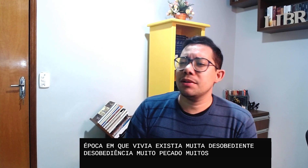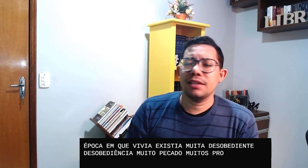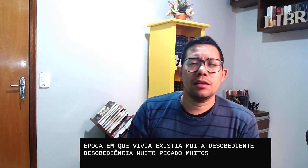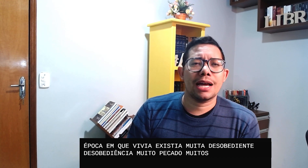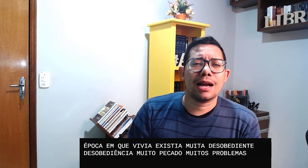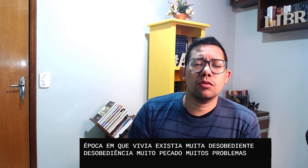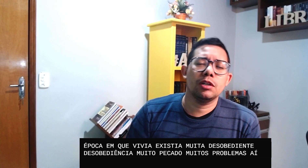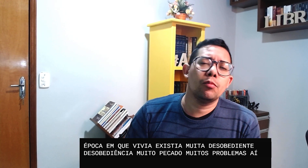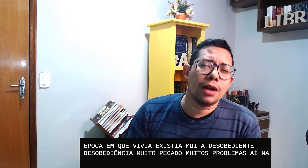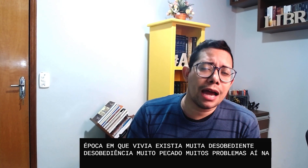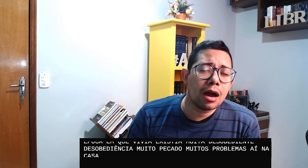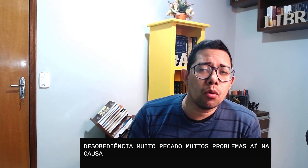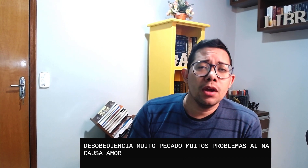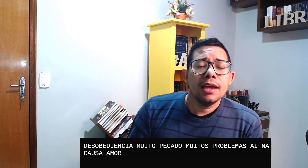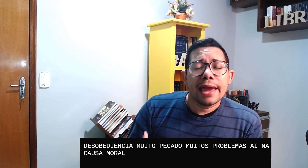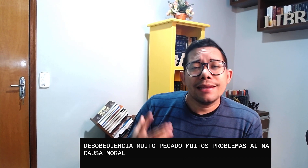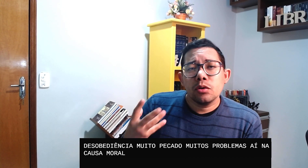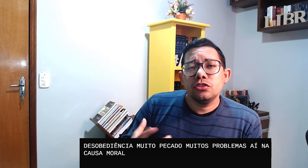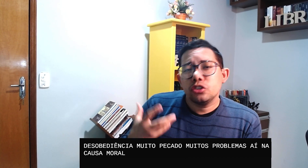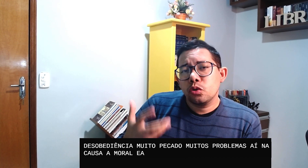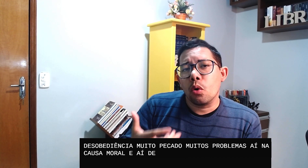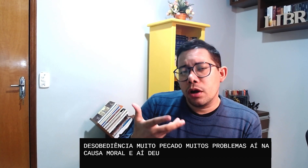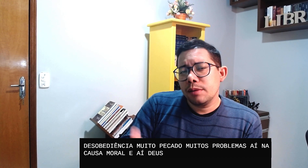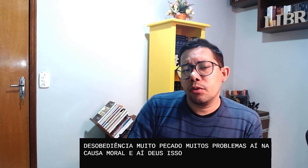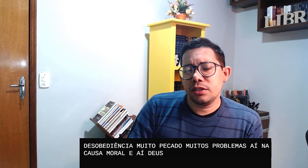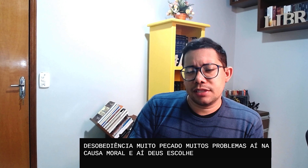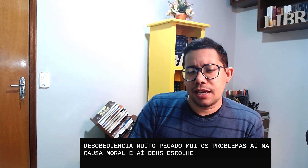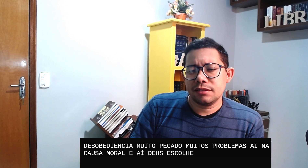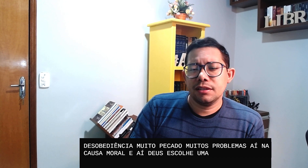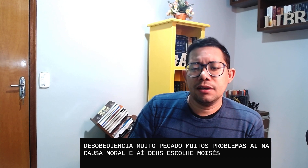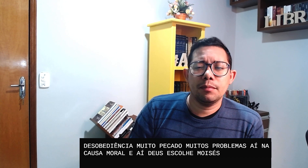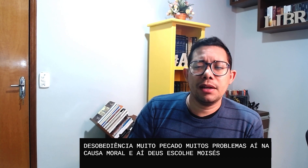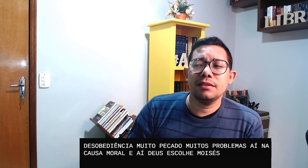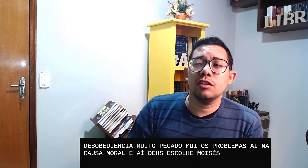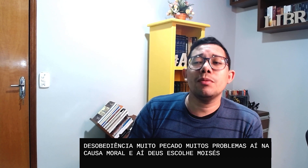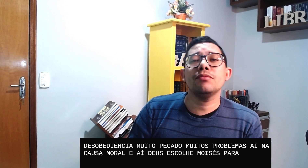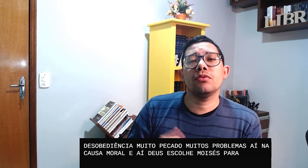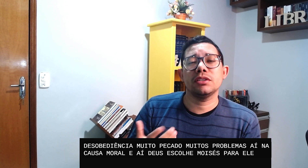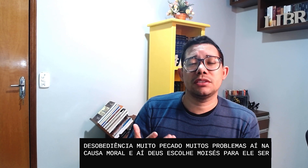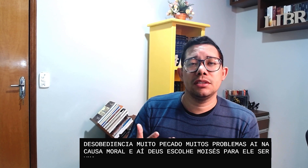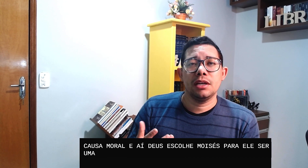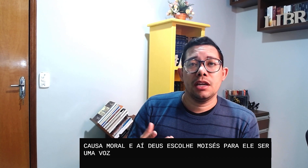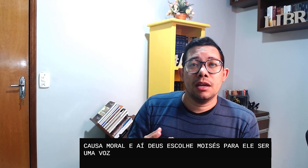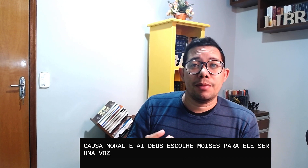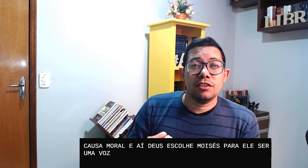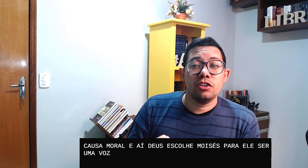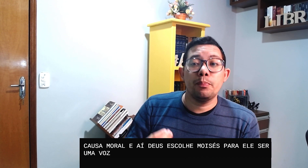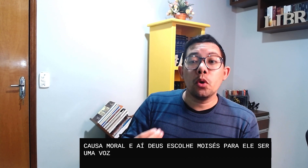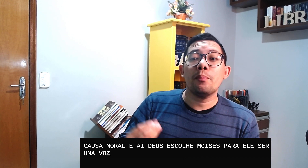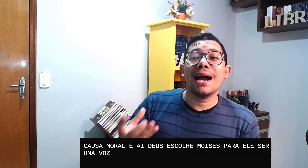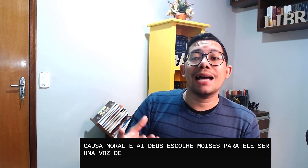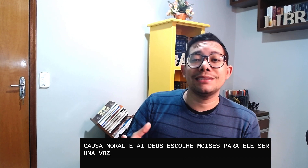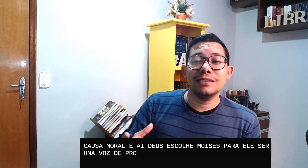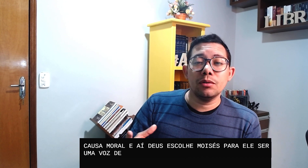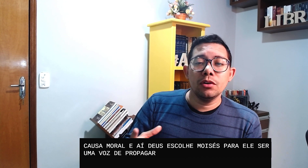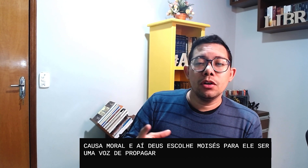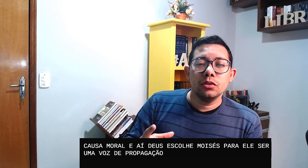aí na causa moral. E aí, Deus escolhe Moisés para ele ser uma voz de propagação